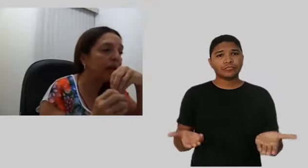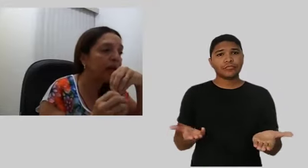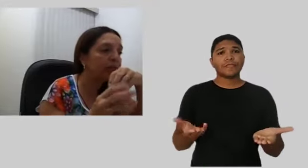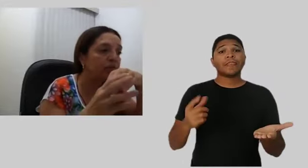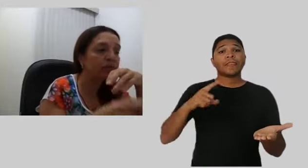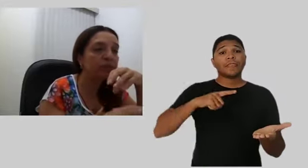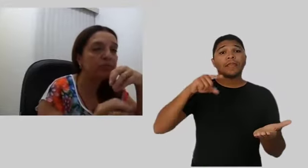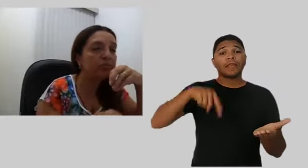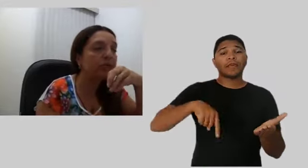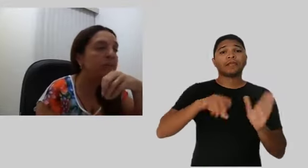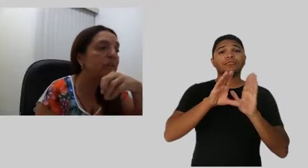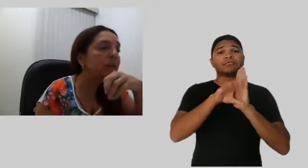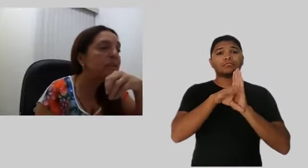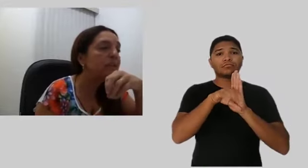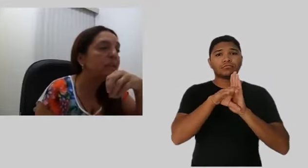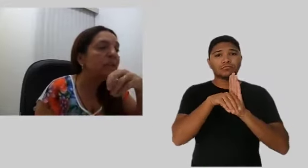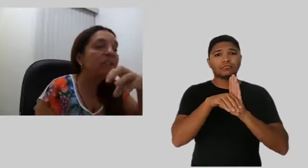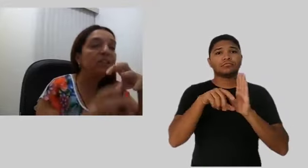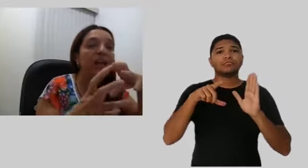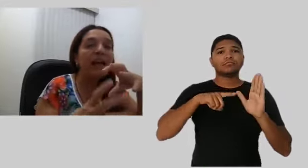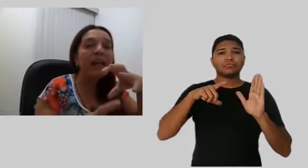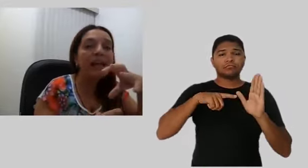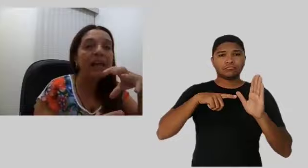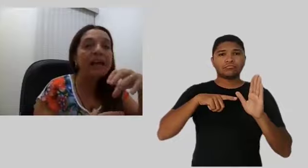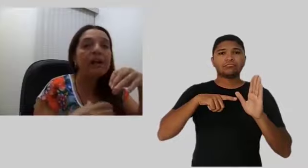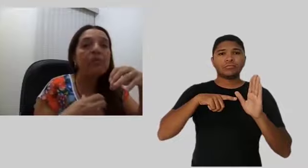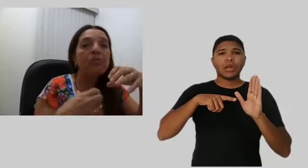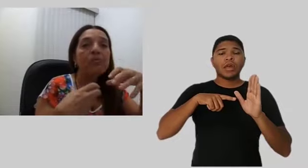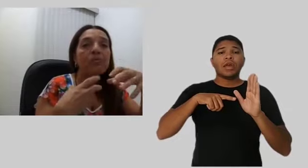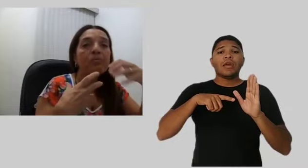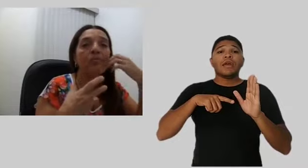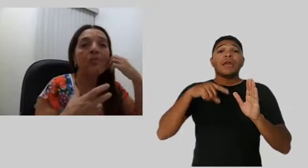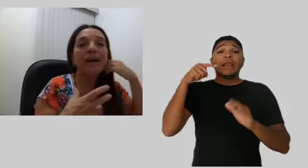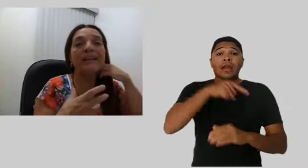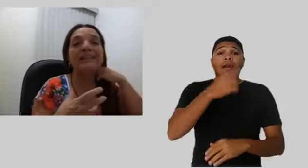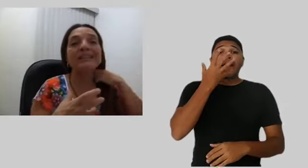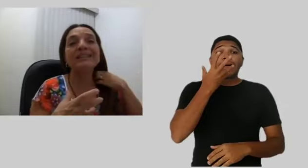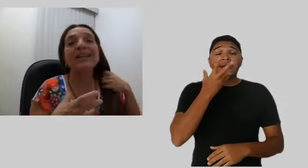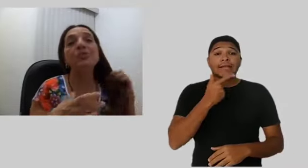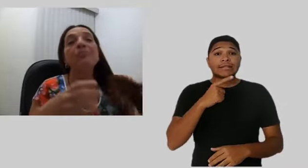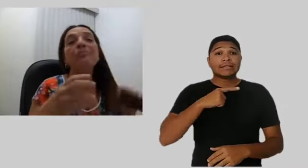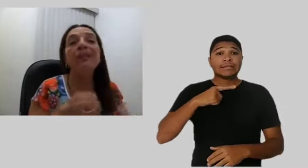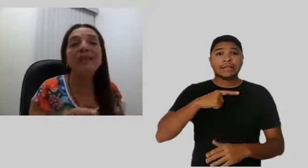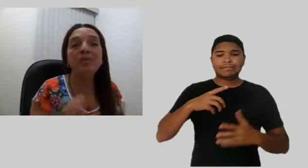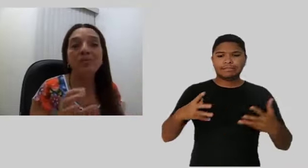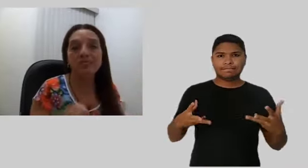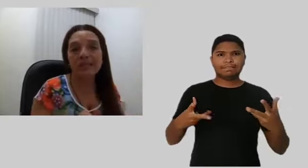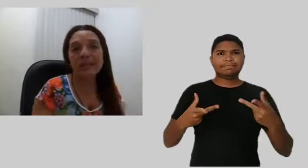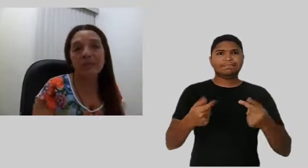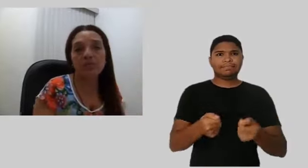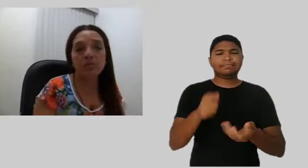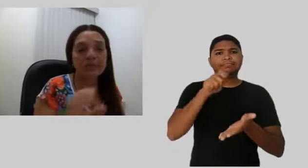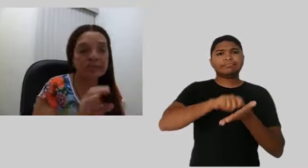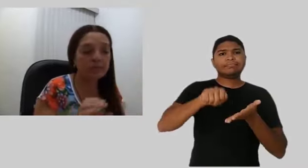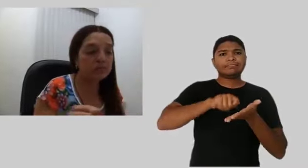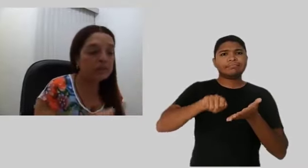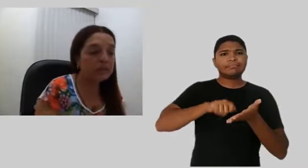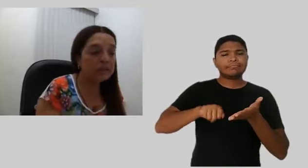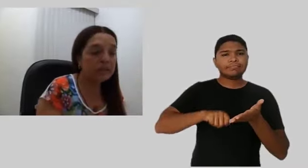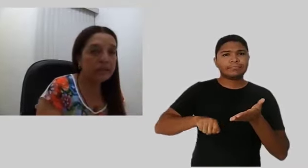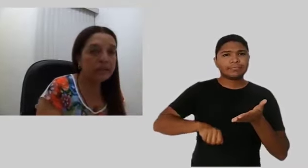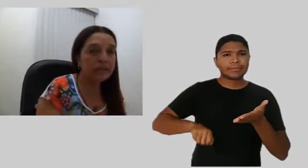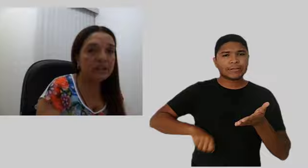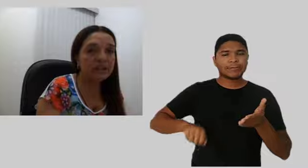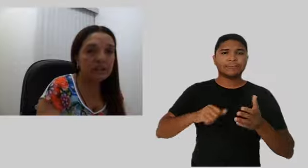agora, nos conceitos potenciais, já a criança já domina o